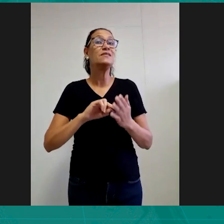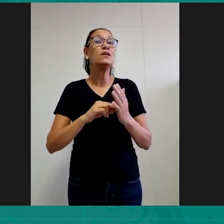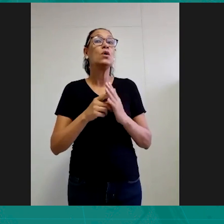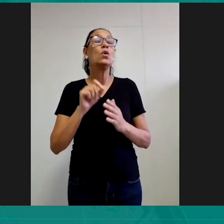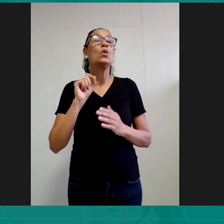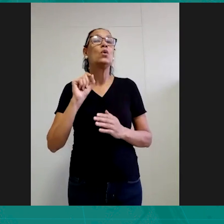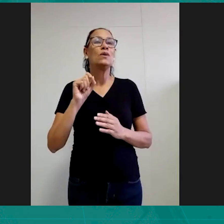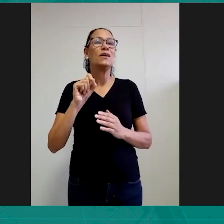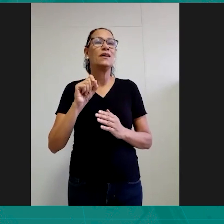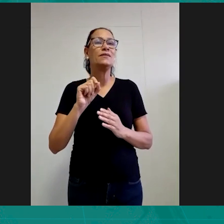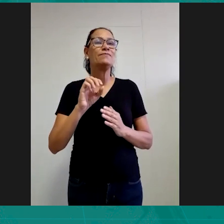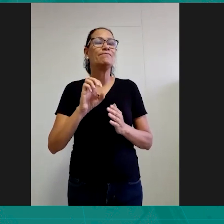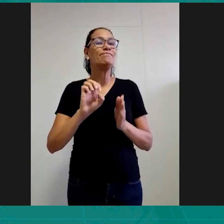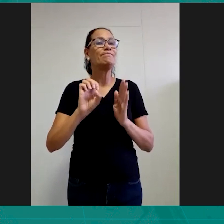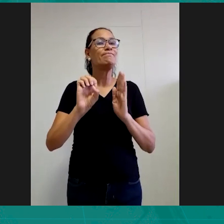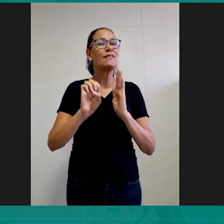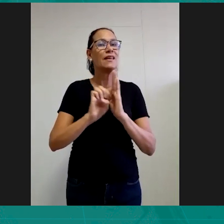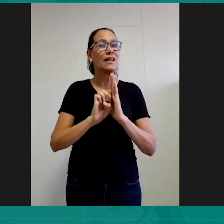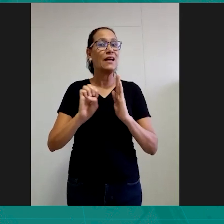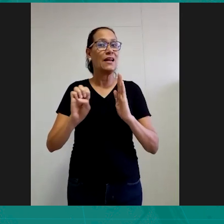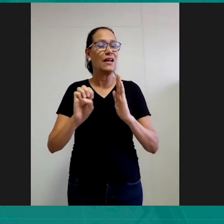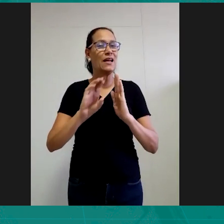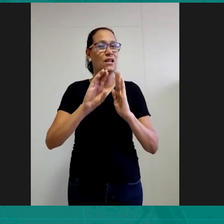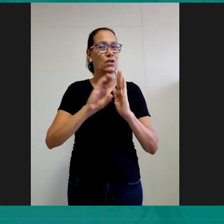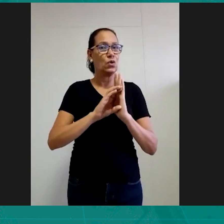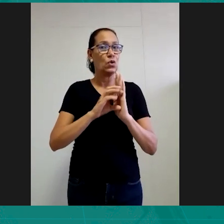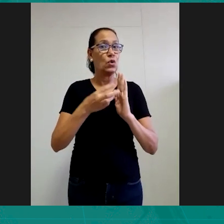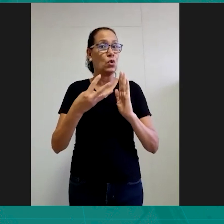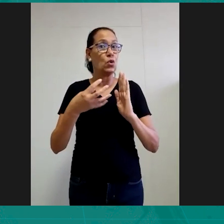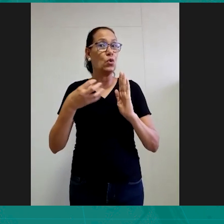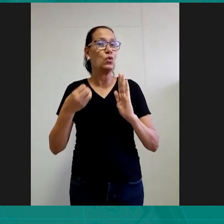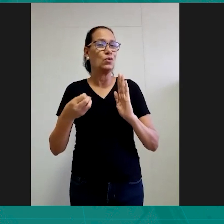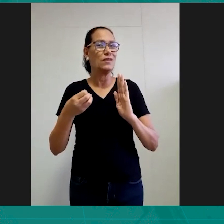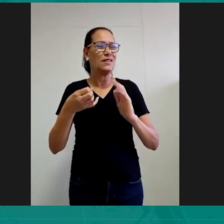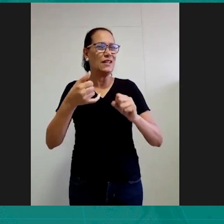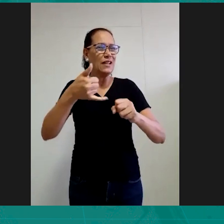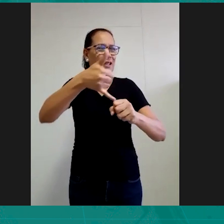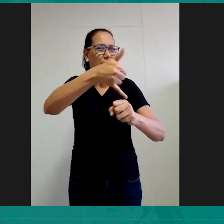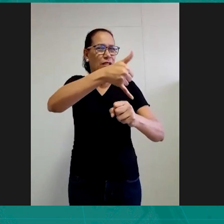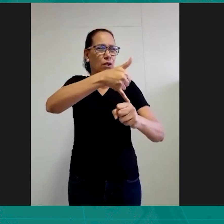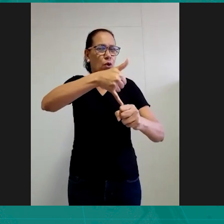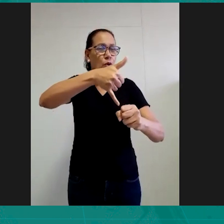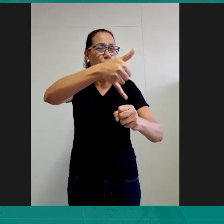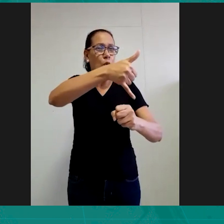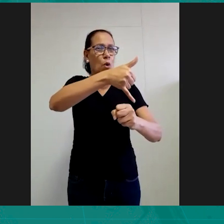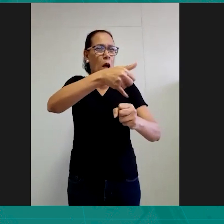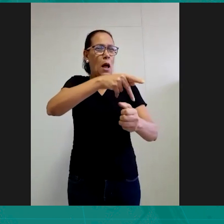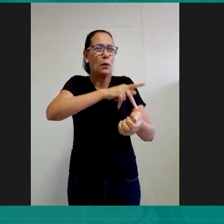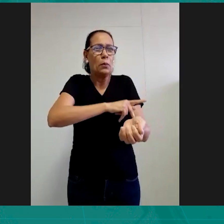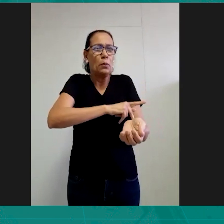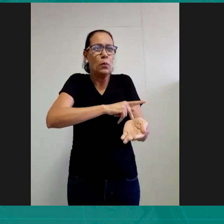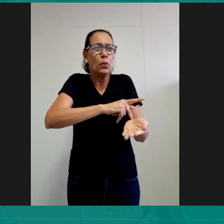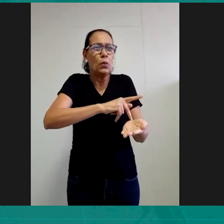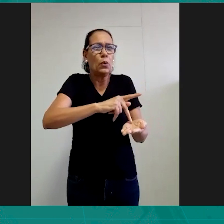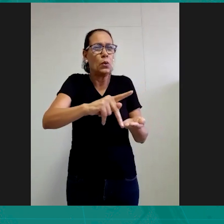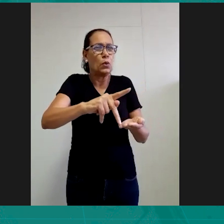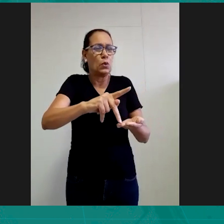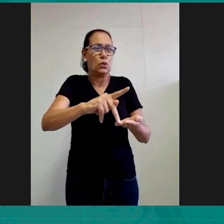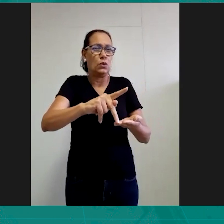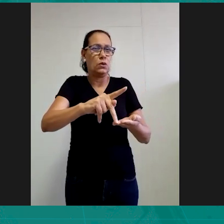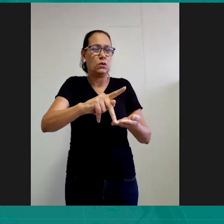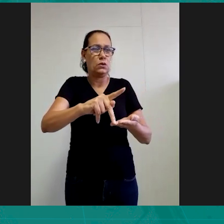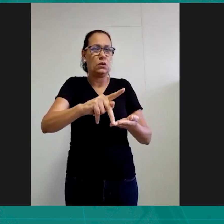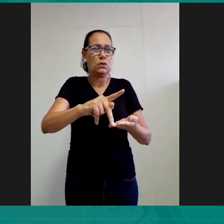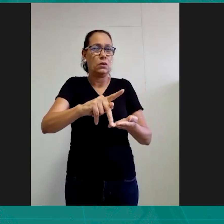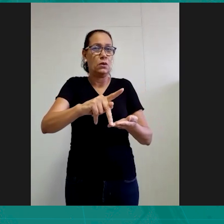30, que é o óleo o azeite puro que é Espírito